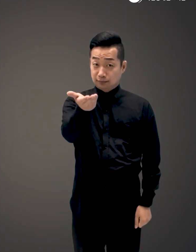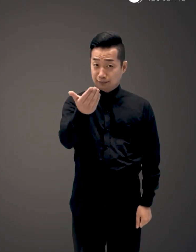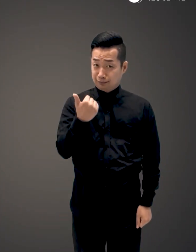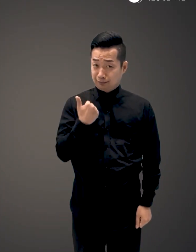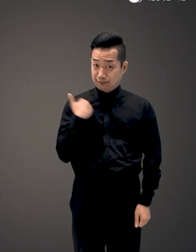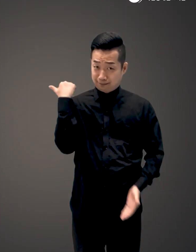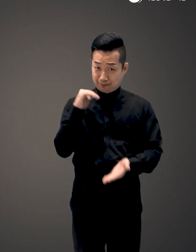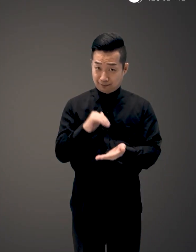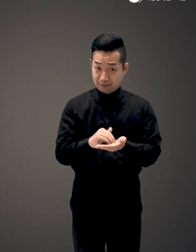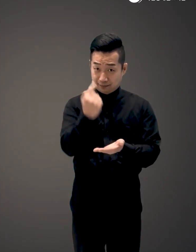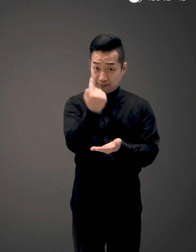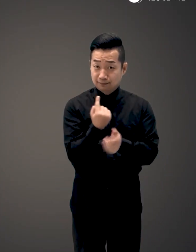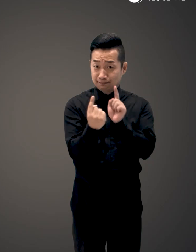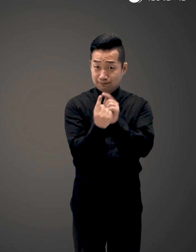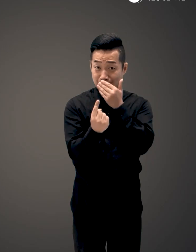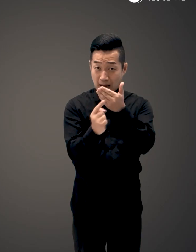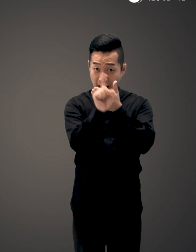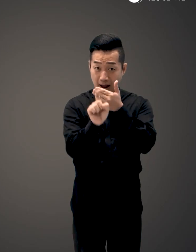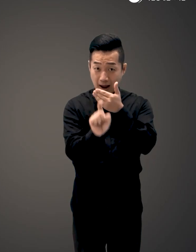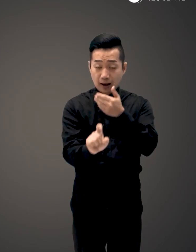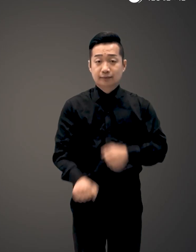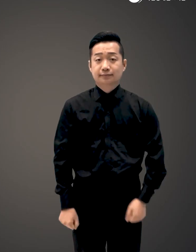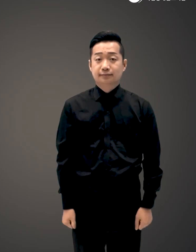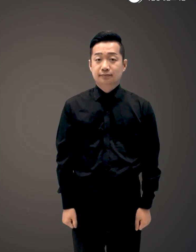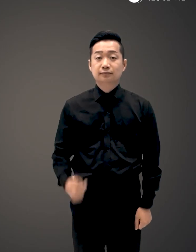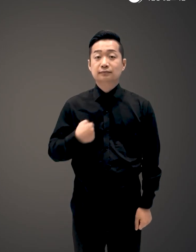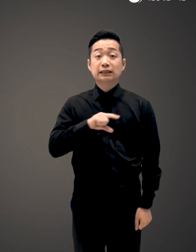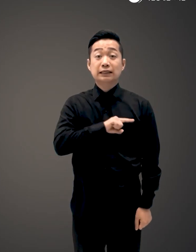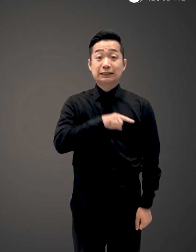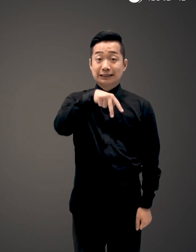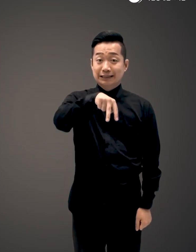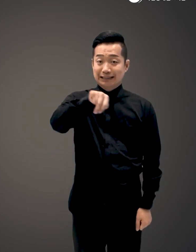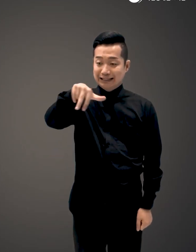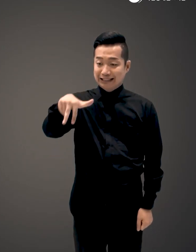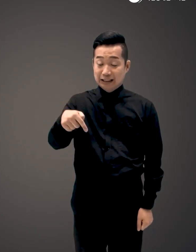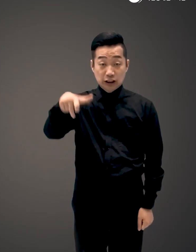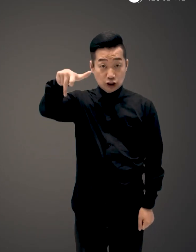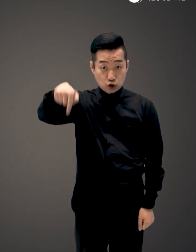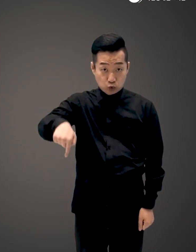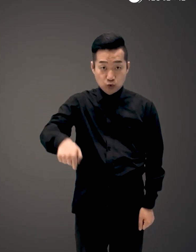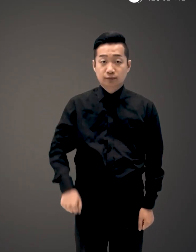너는 다시 내게로 돌아올 수 있을까? 내 이름은 시즈쿠.